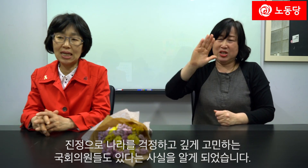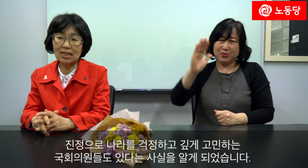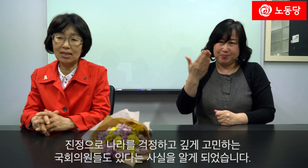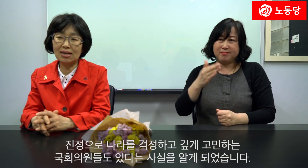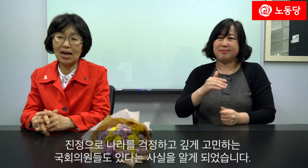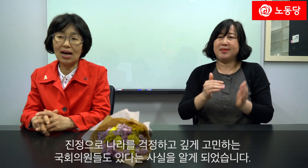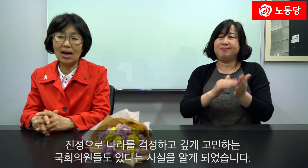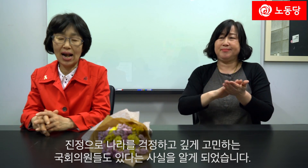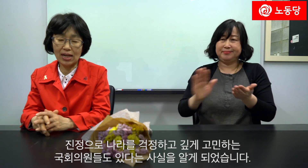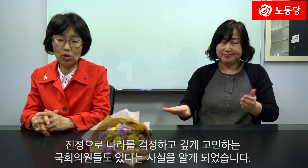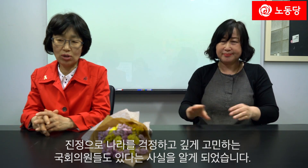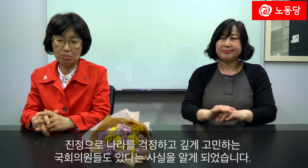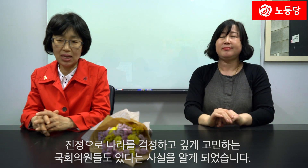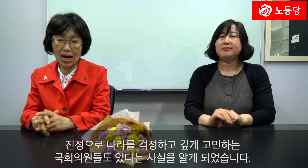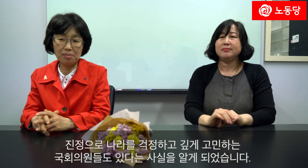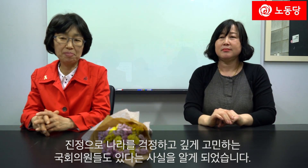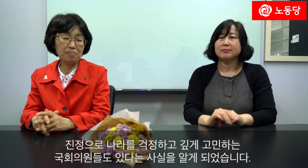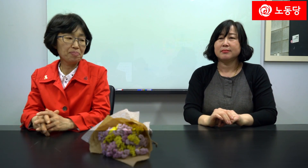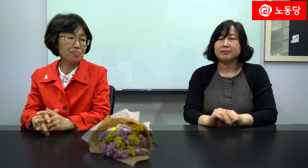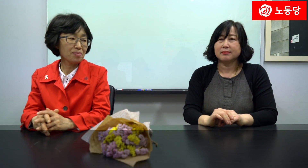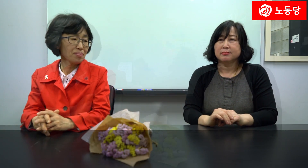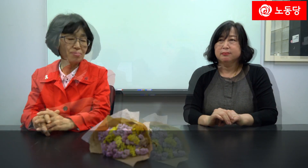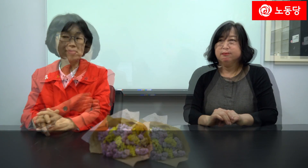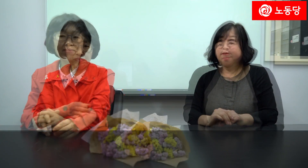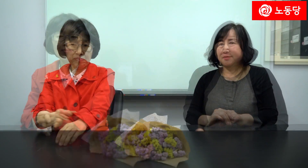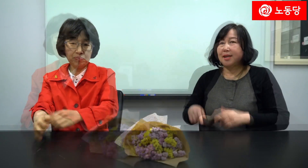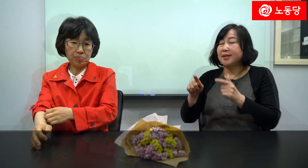있다는 사실을 알게 되었습니다.